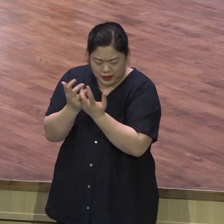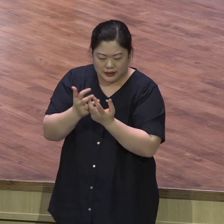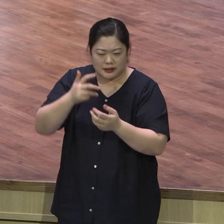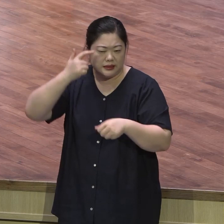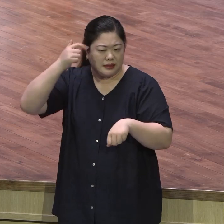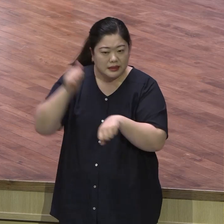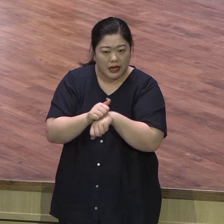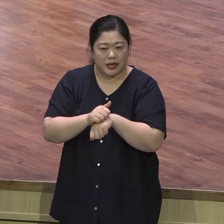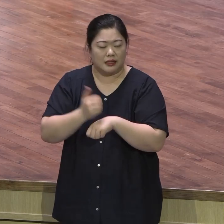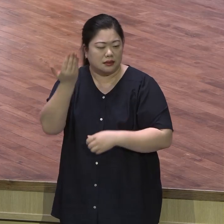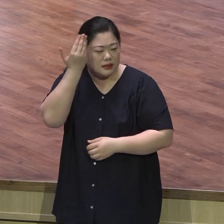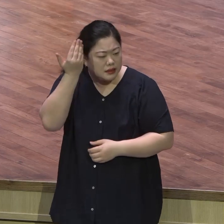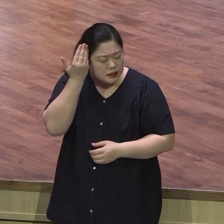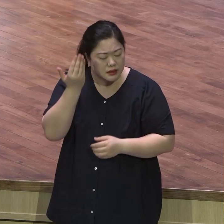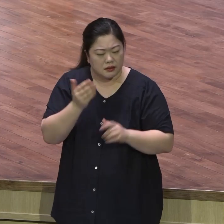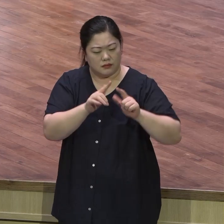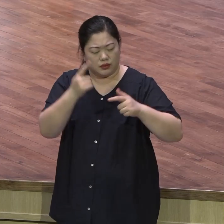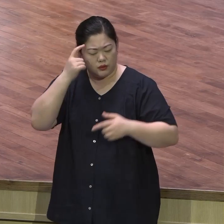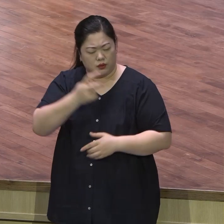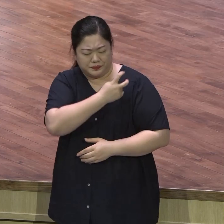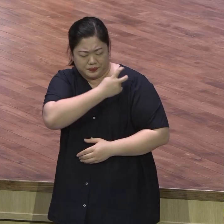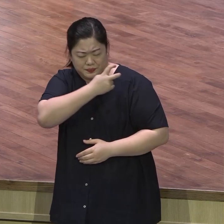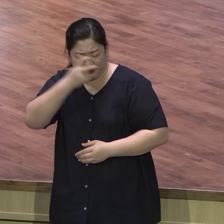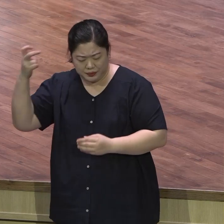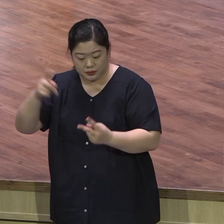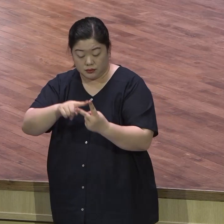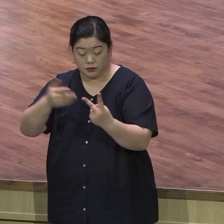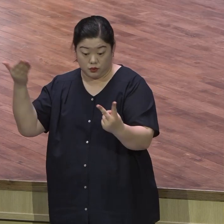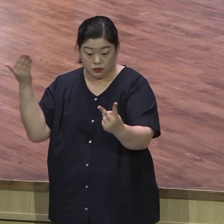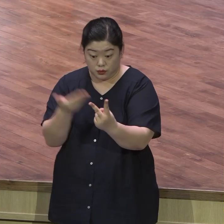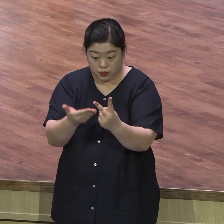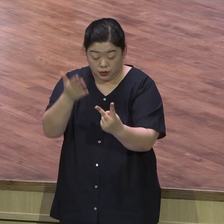여러가지 일을 하게 하셨다라고 밝히고 있어요.